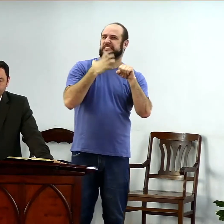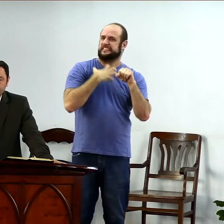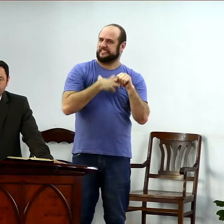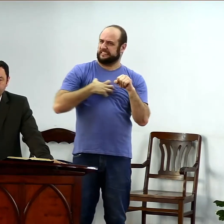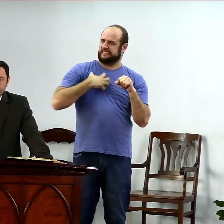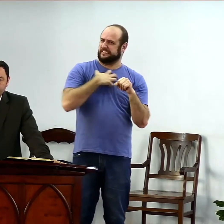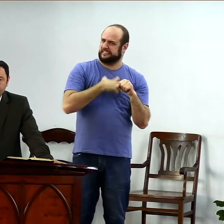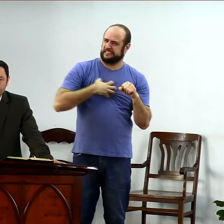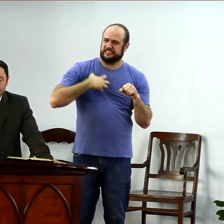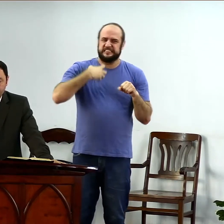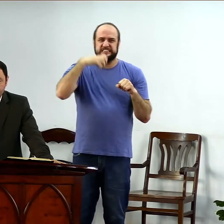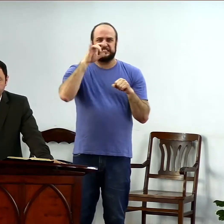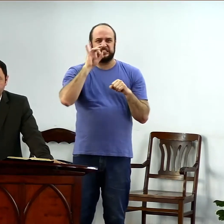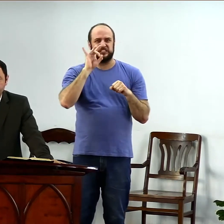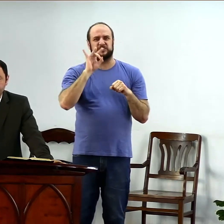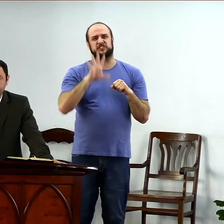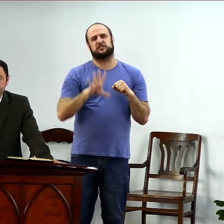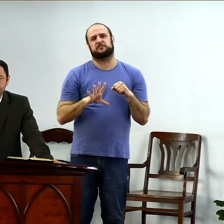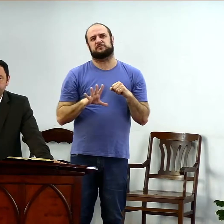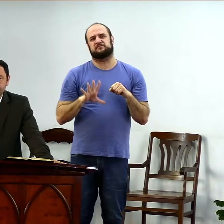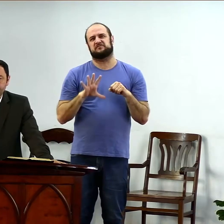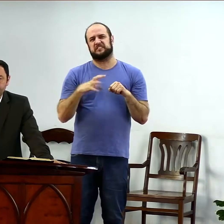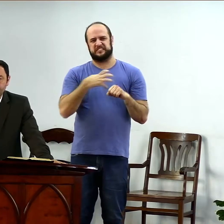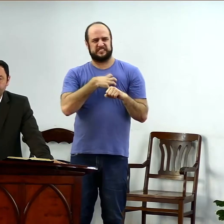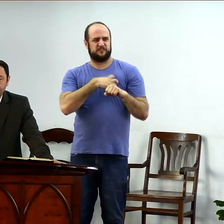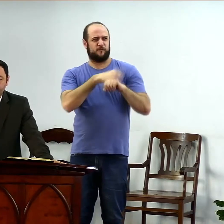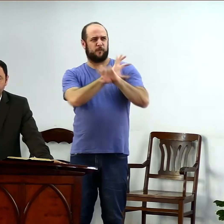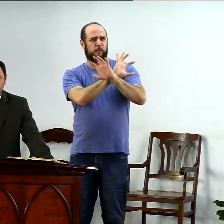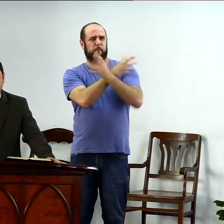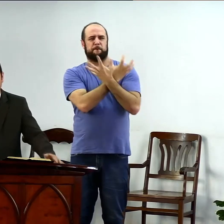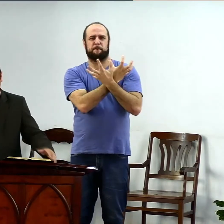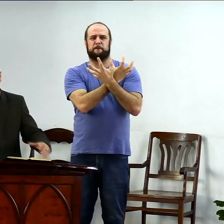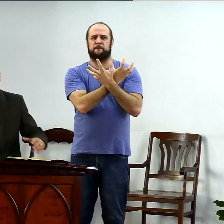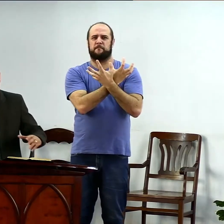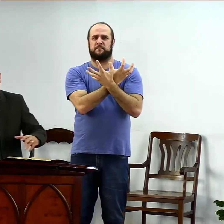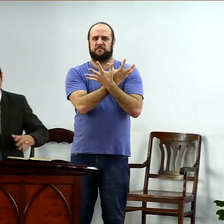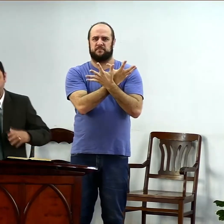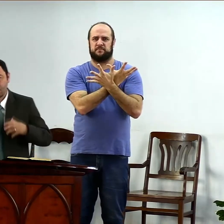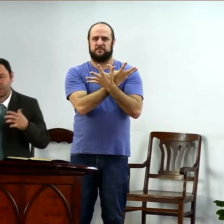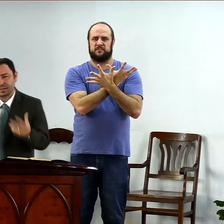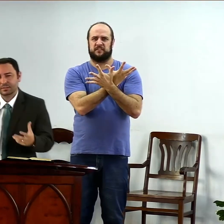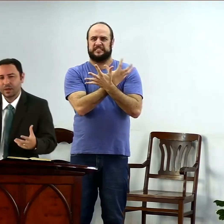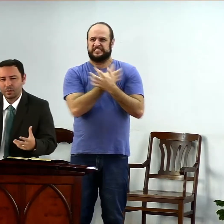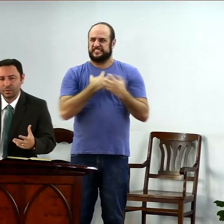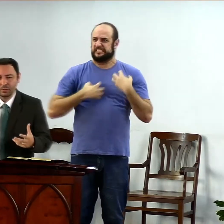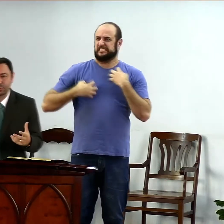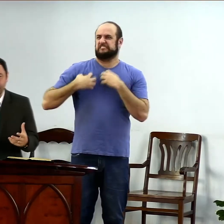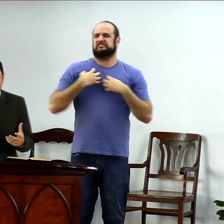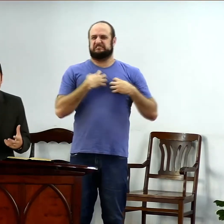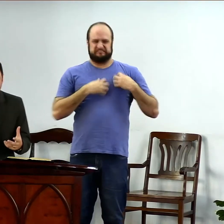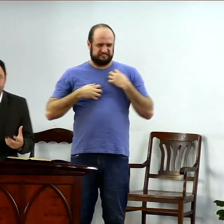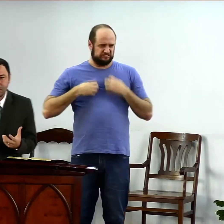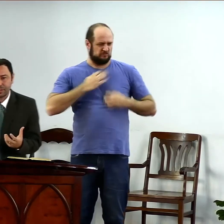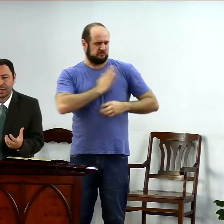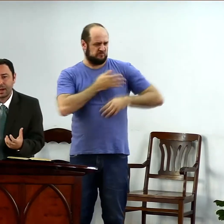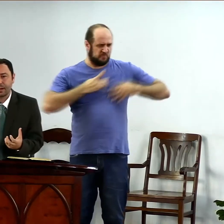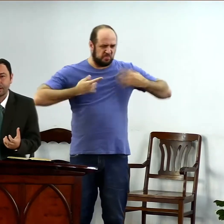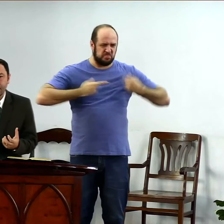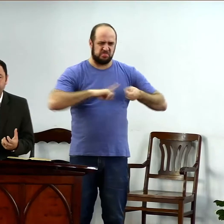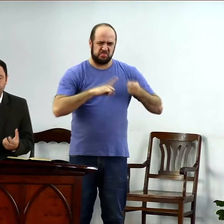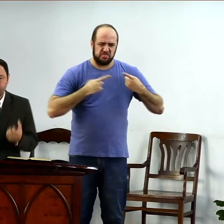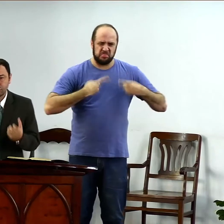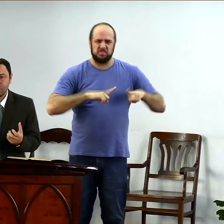a não ser o vazio. E a angústia passa a assolar o coração, a angústia passa a